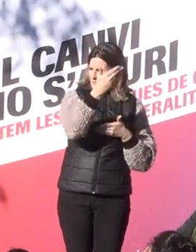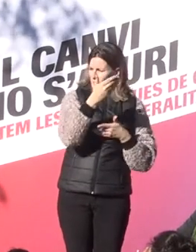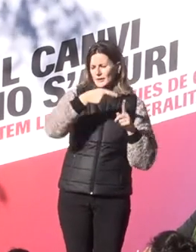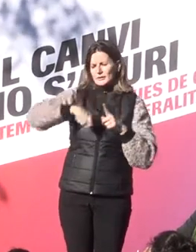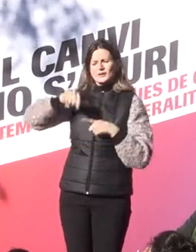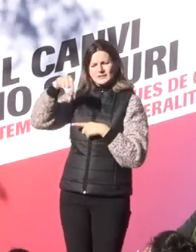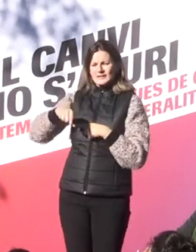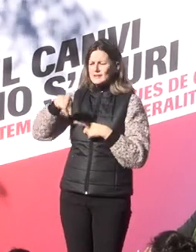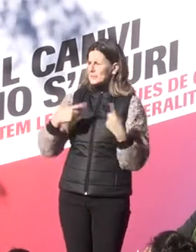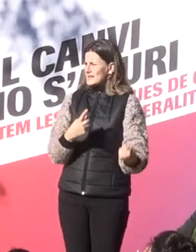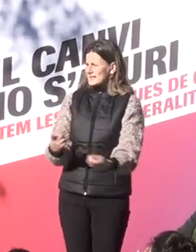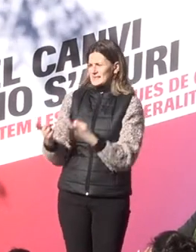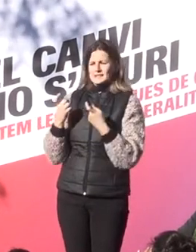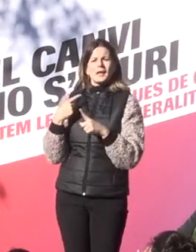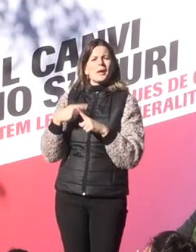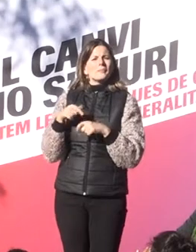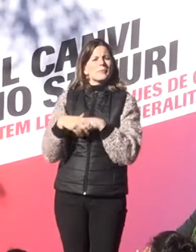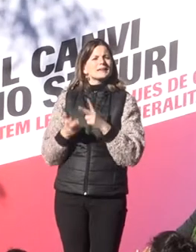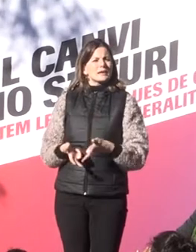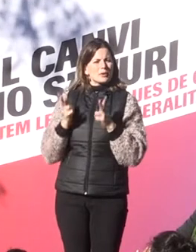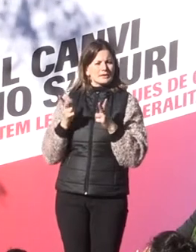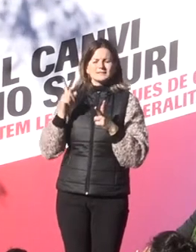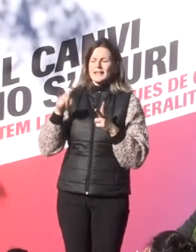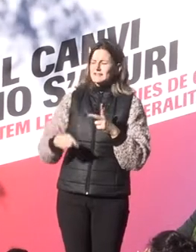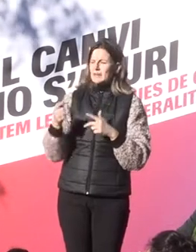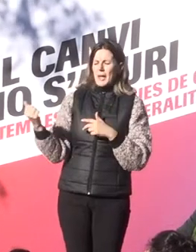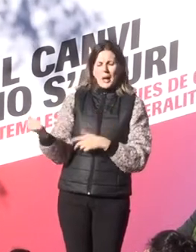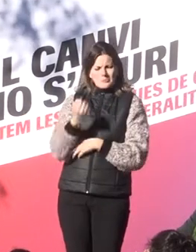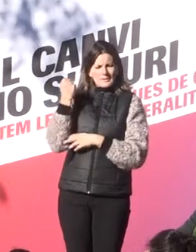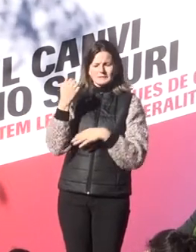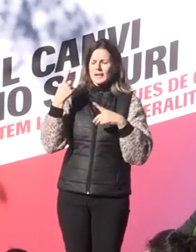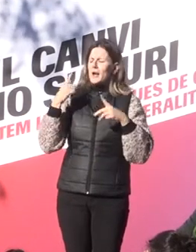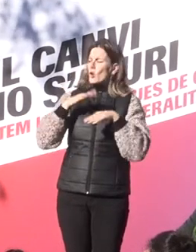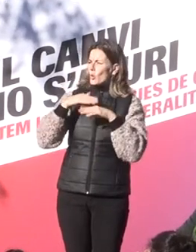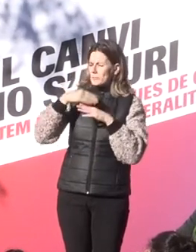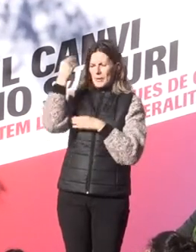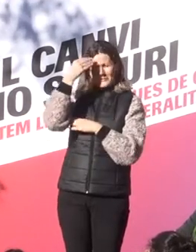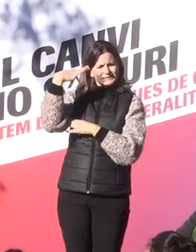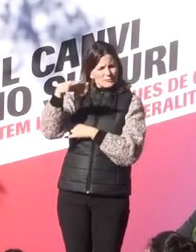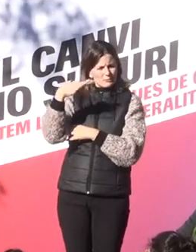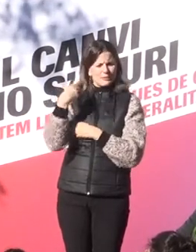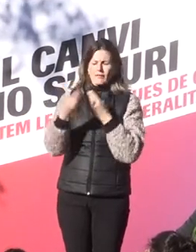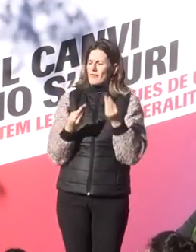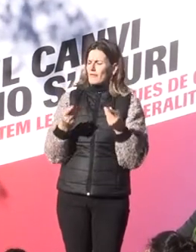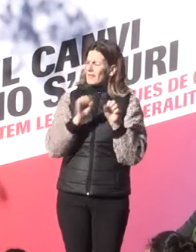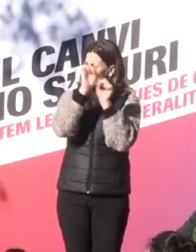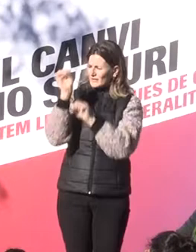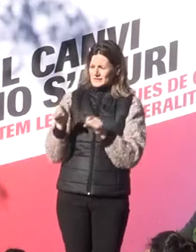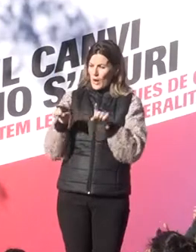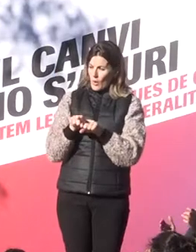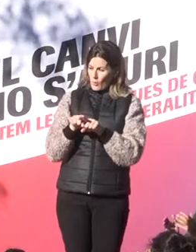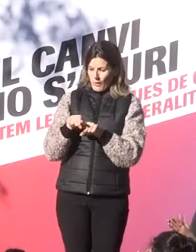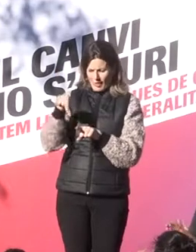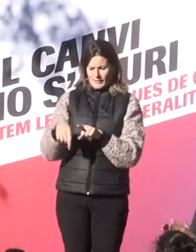necesitamos porque nuestras democracias también están amenazadas por el pensamiento único y tenemos que defenderlo aquí con la misma fuerza que ellos lo